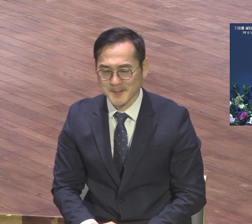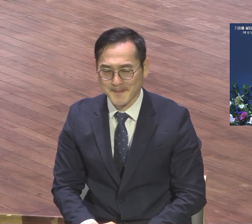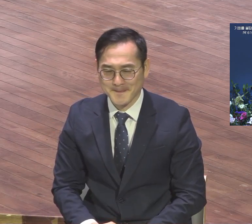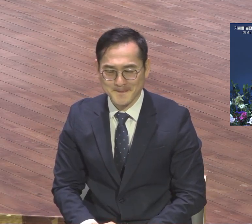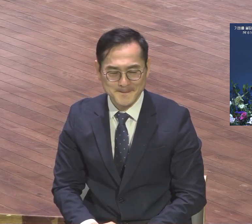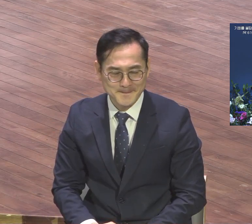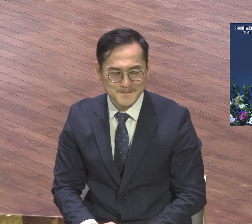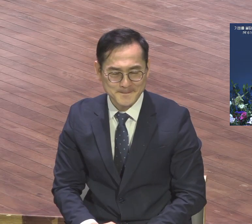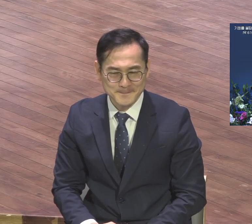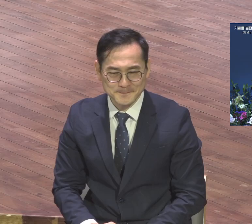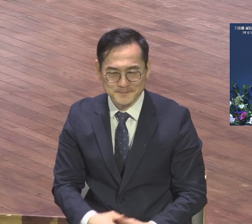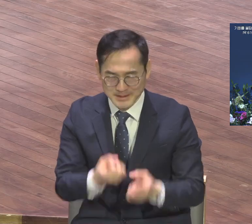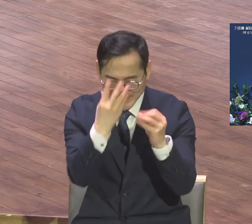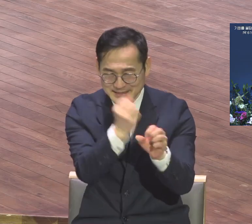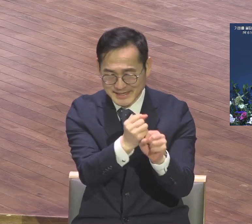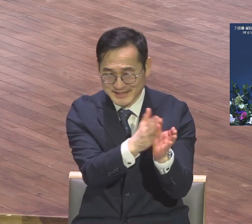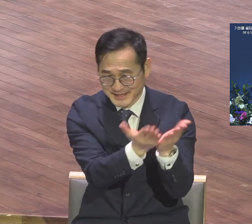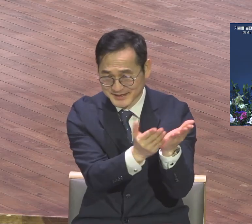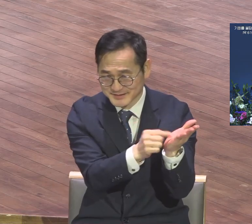창세기부터 계시록까지